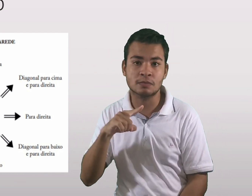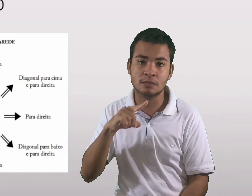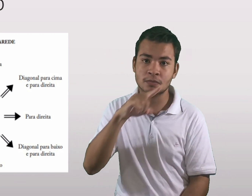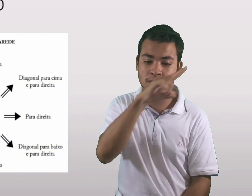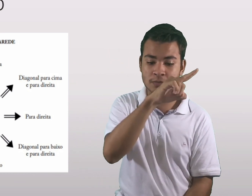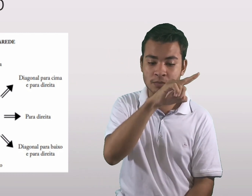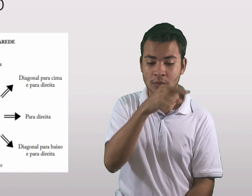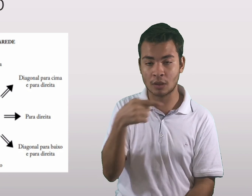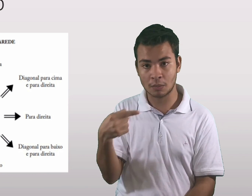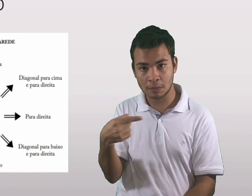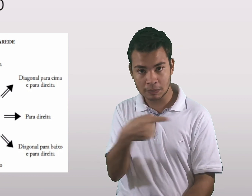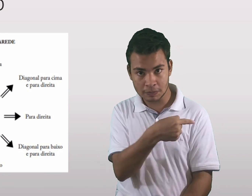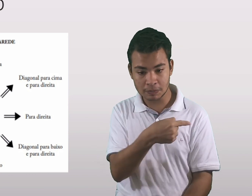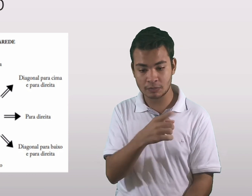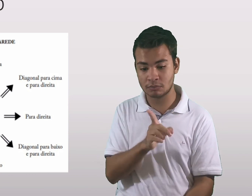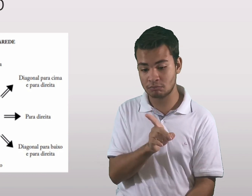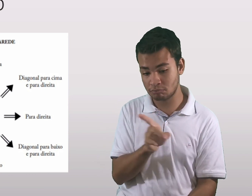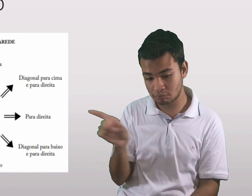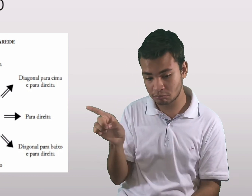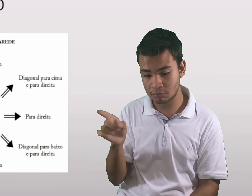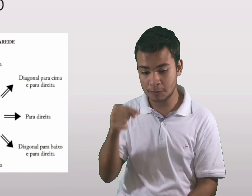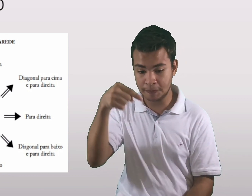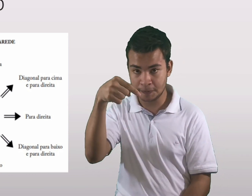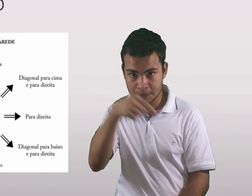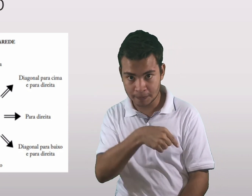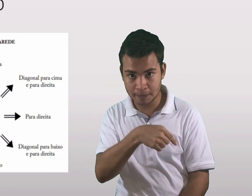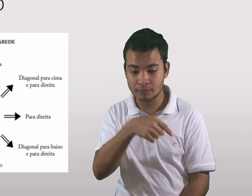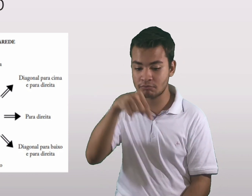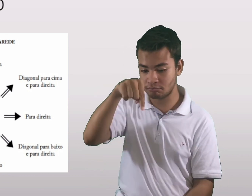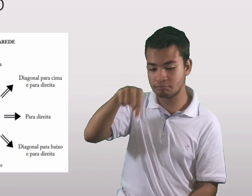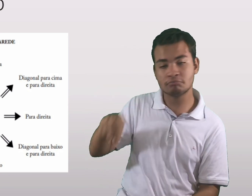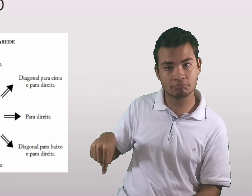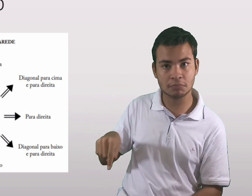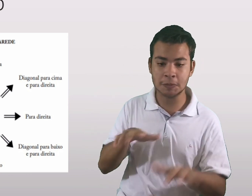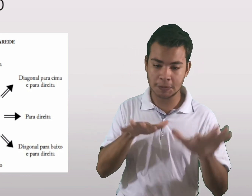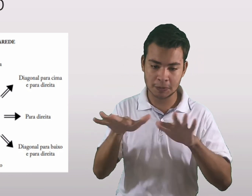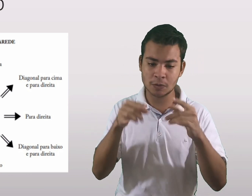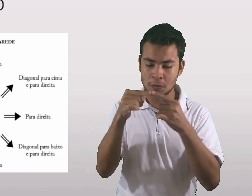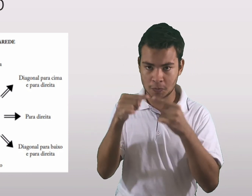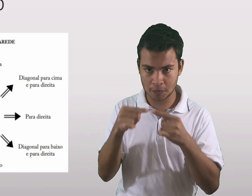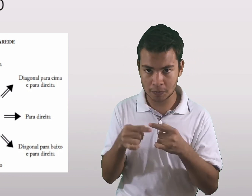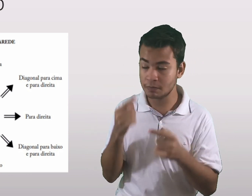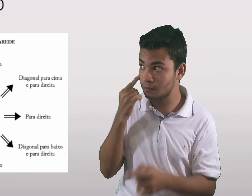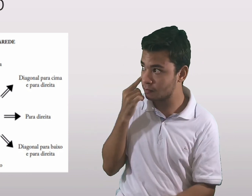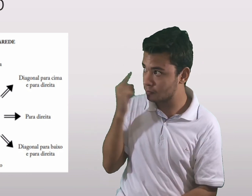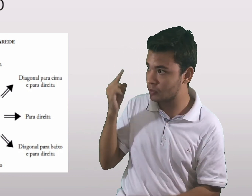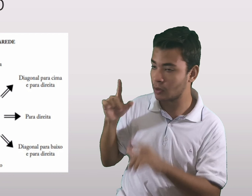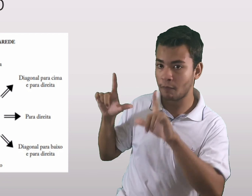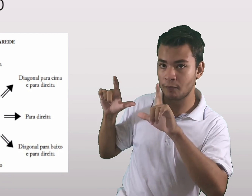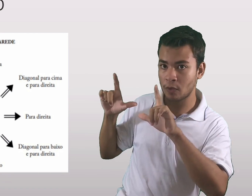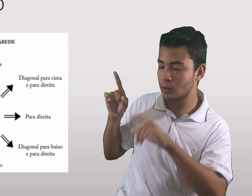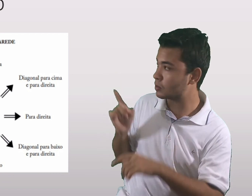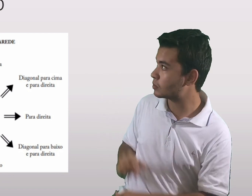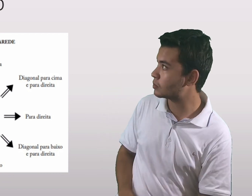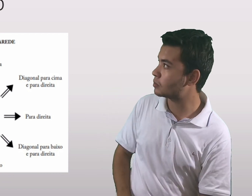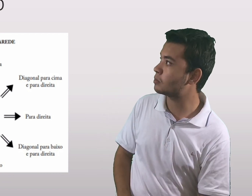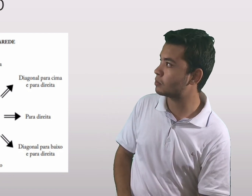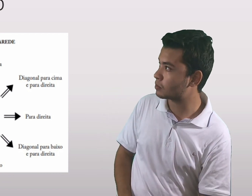baixo, para as diagonais, para o lado, para o outro, para as diagonais para baixo. Então, é igual